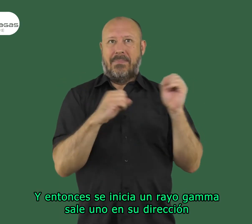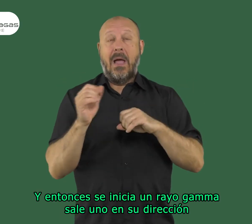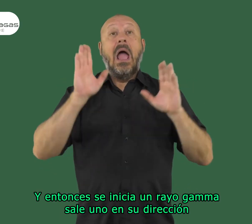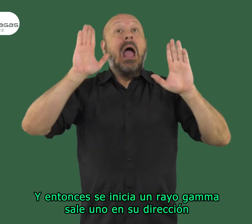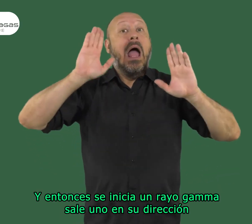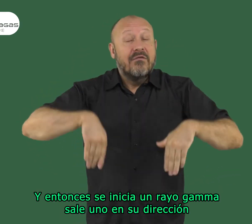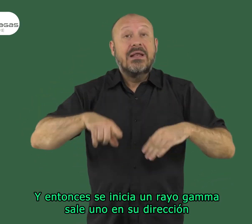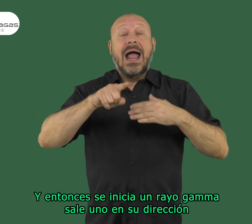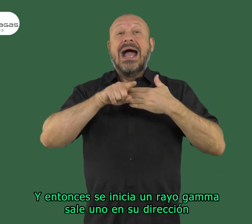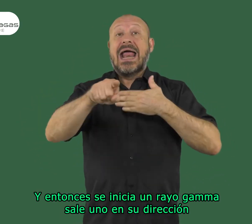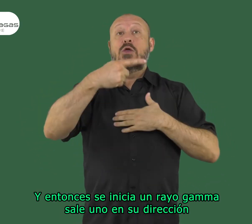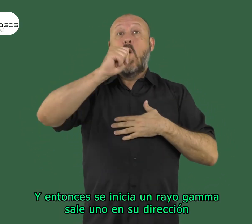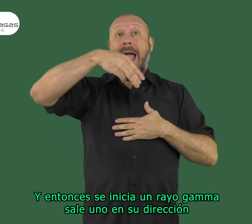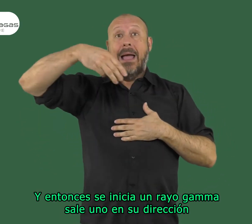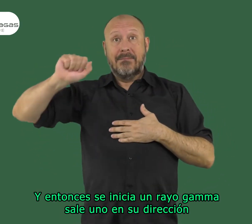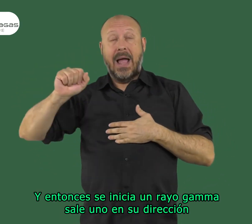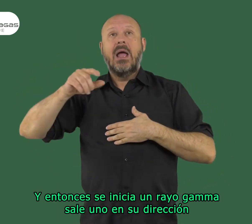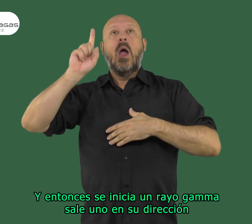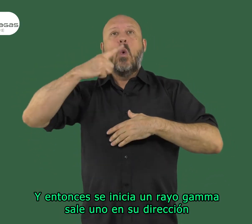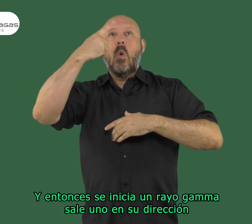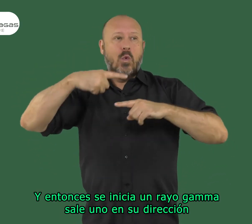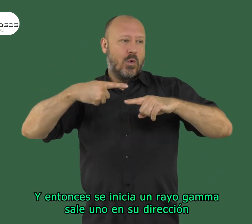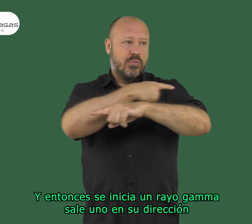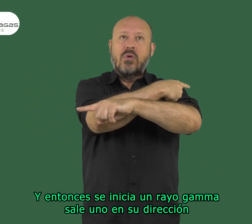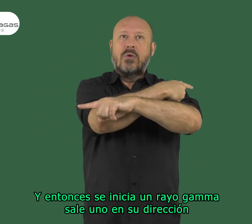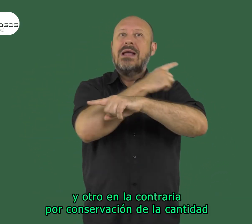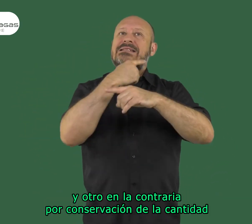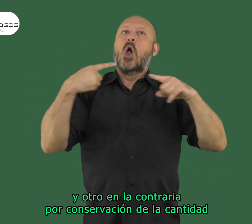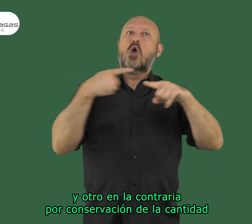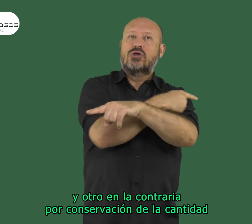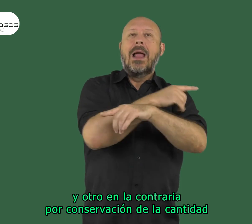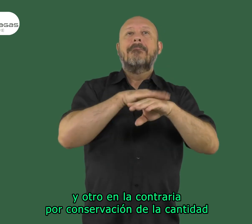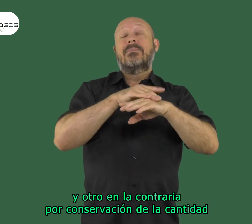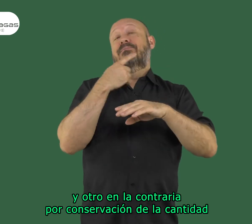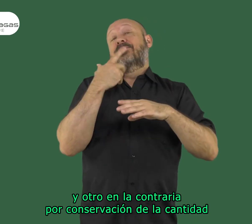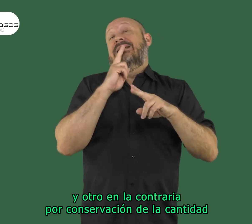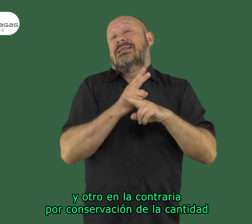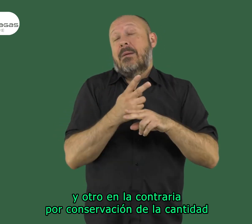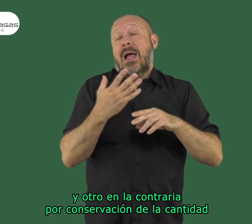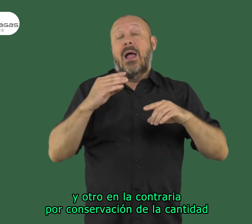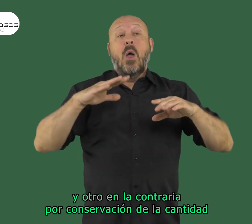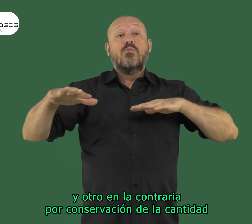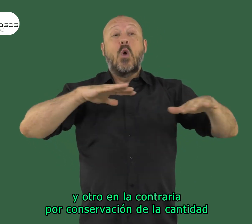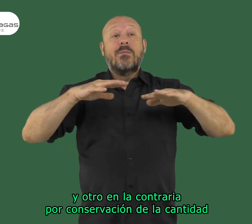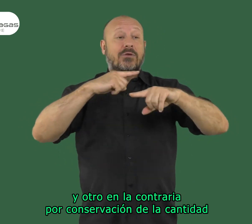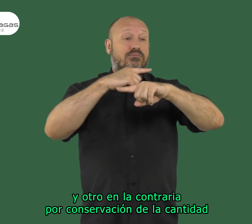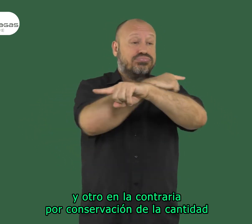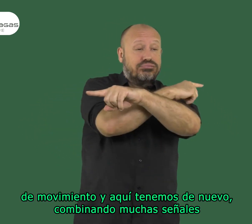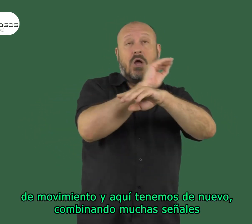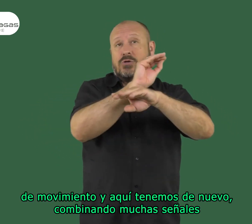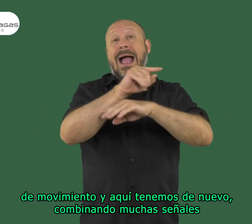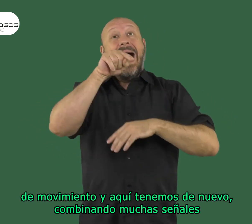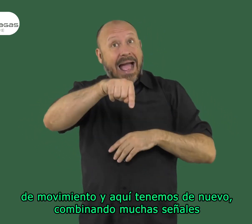antimateria. Y entonces se limpia un rayo gamma, sale uno en su dirección y otro en la contraria. por conservación de la cantidad